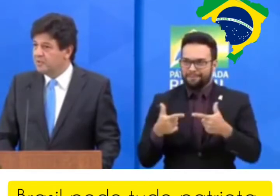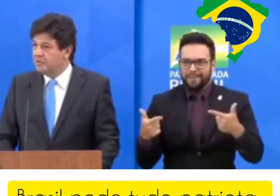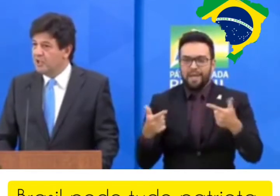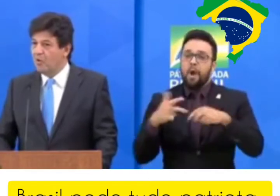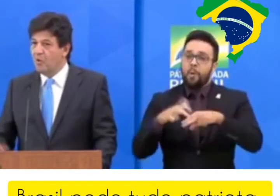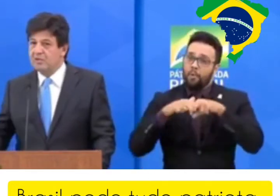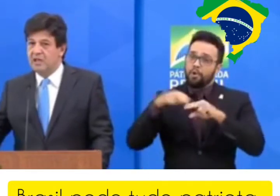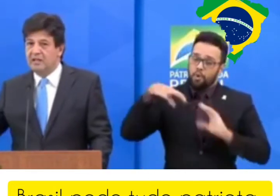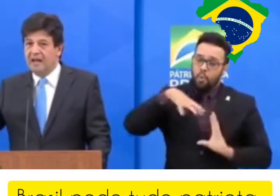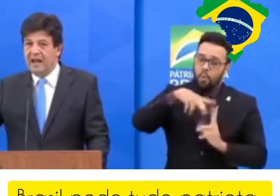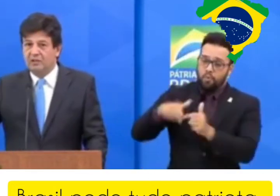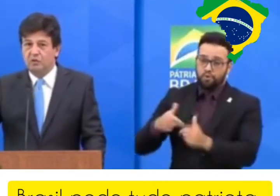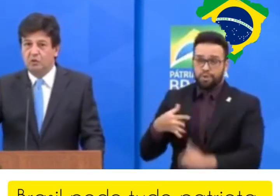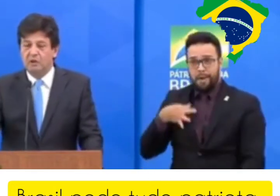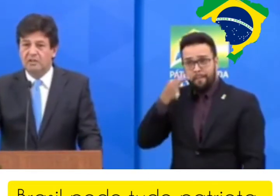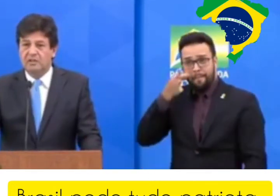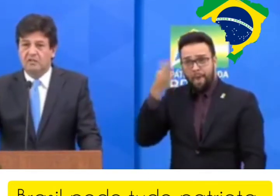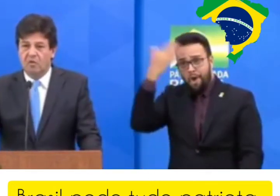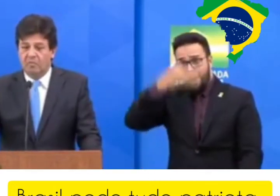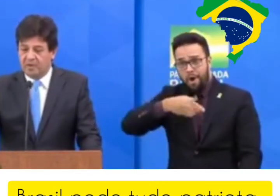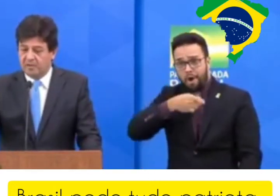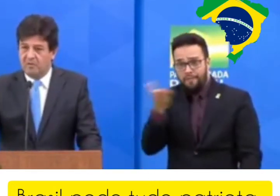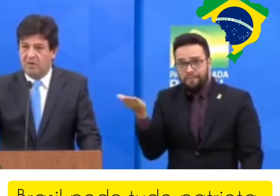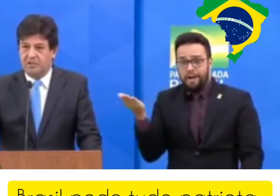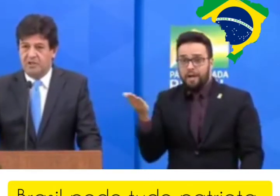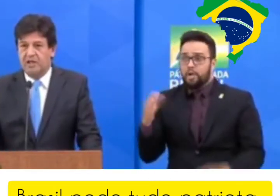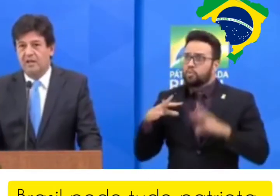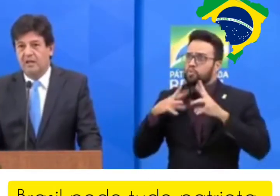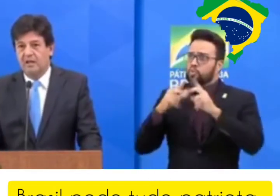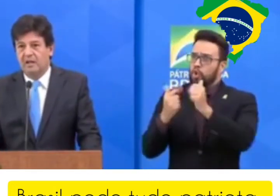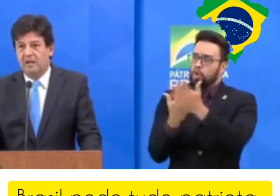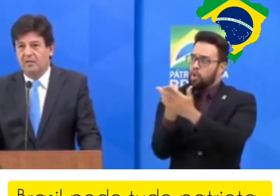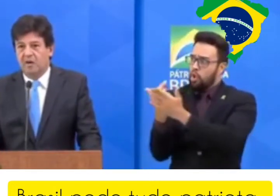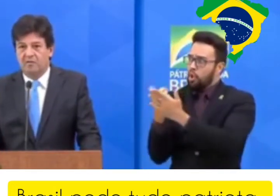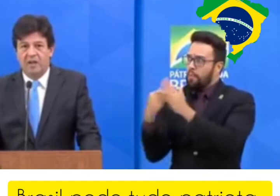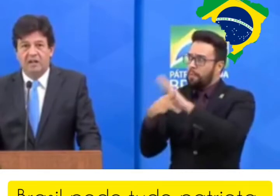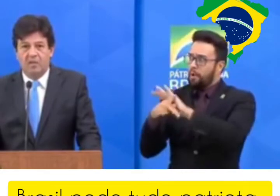feito uma opção de concentrar todas as compras com a China,